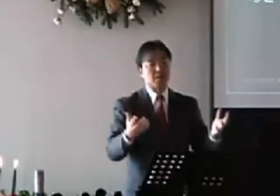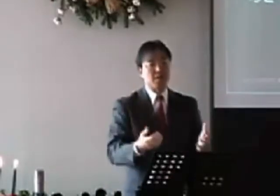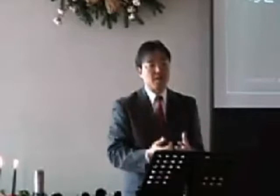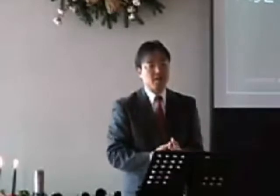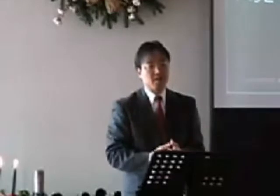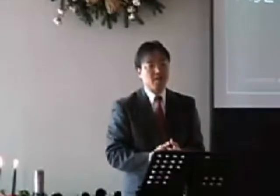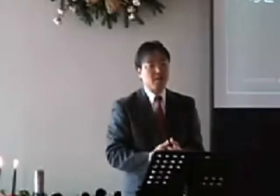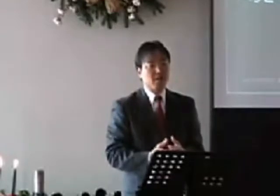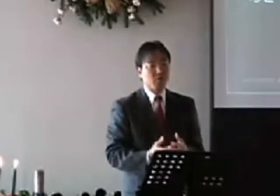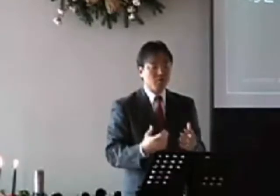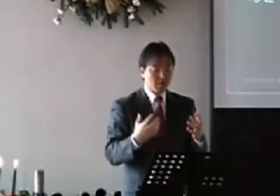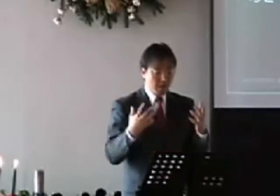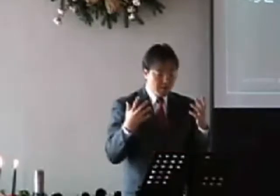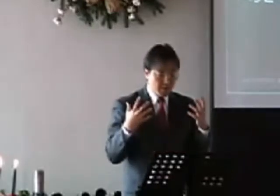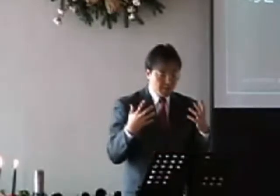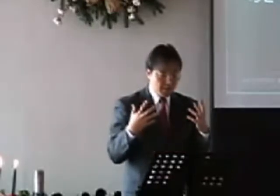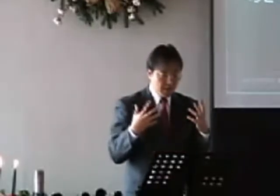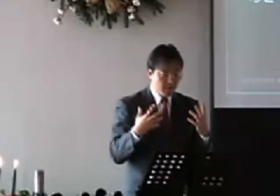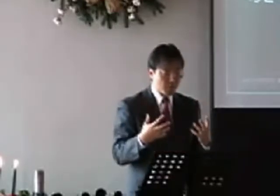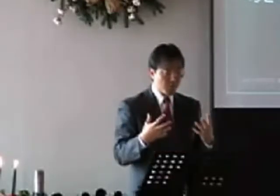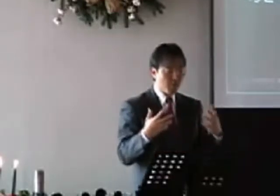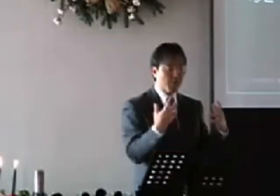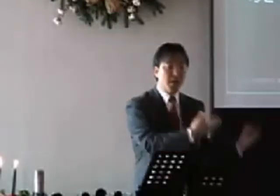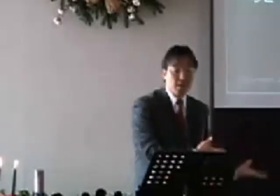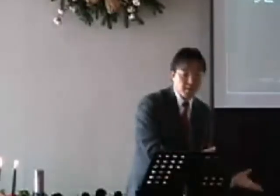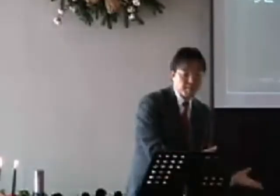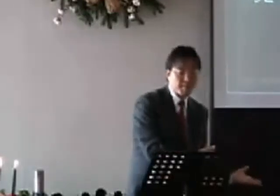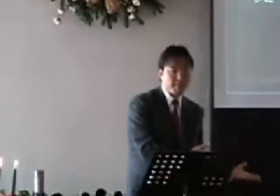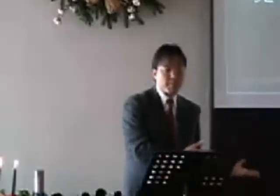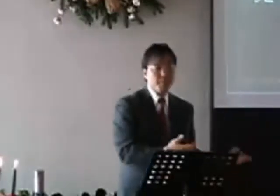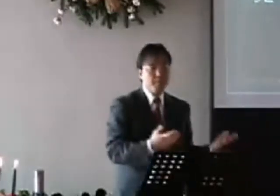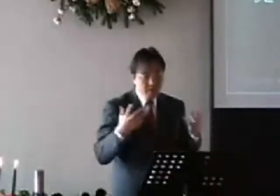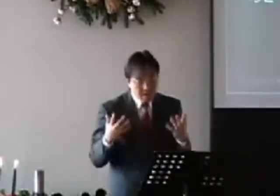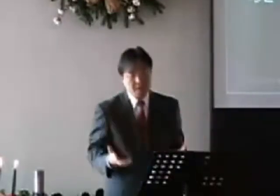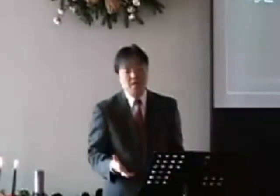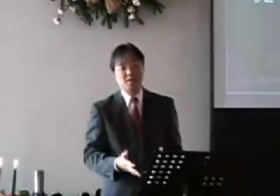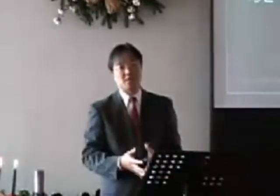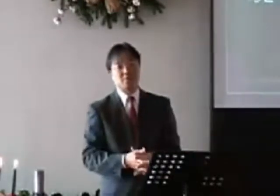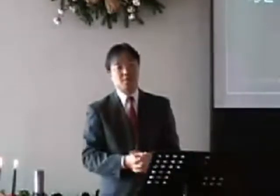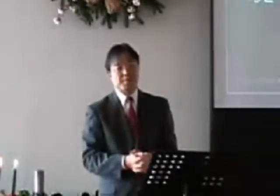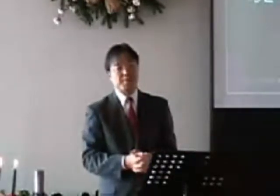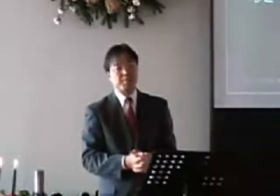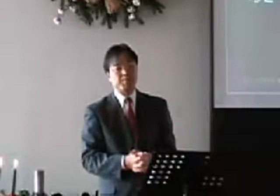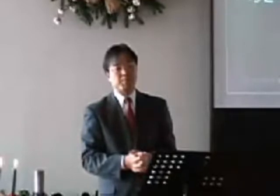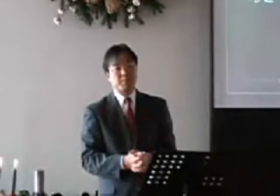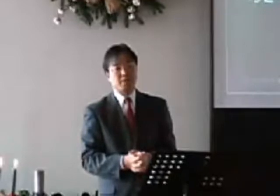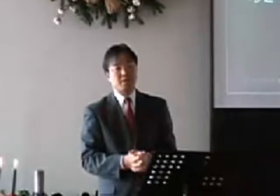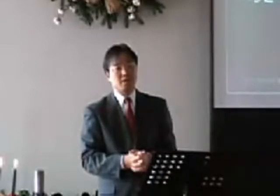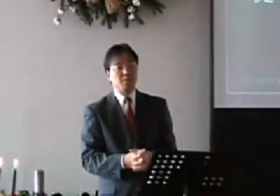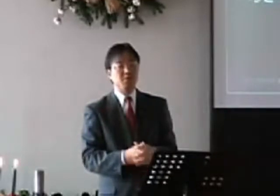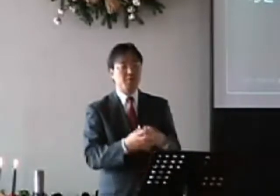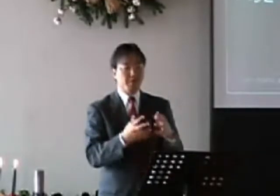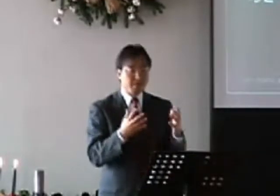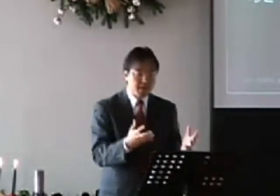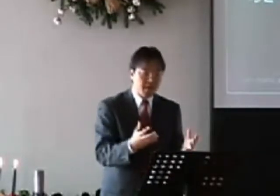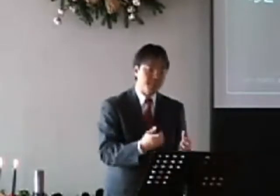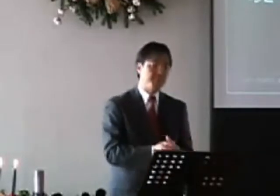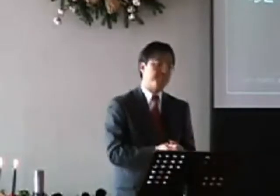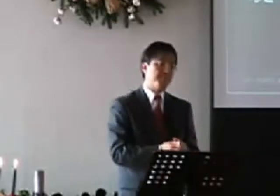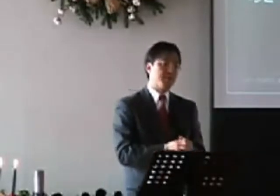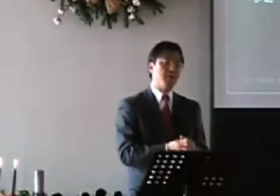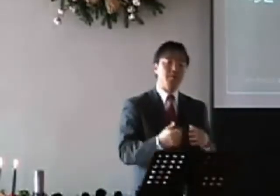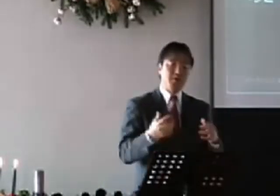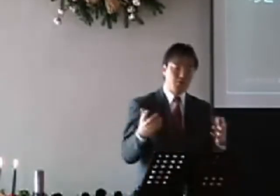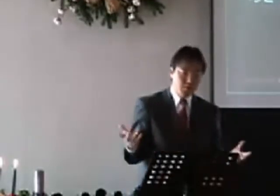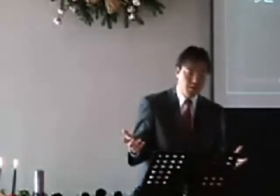多分距離は分からないと思うね、長さでは分からないと思います。もともと神様であった方がこの